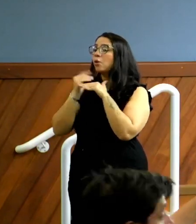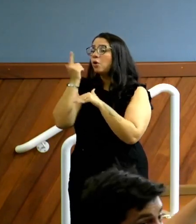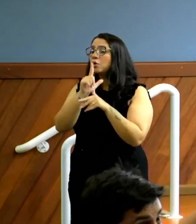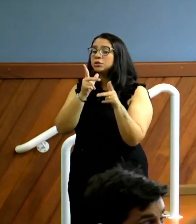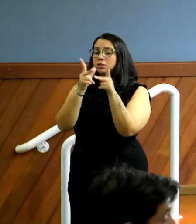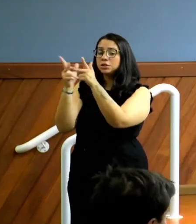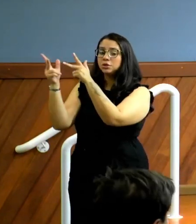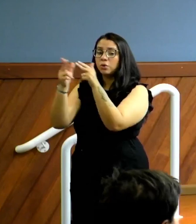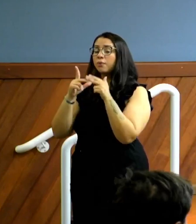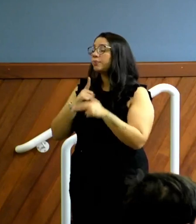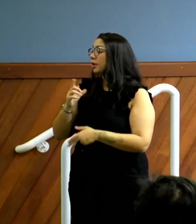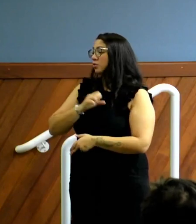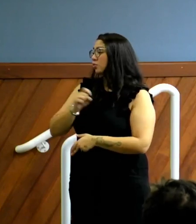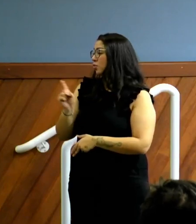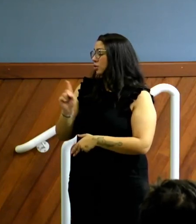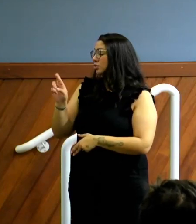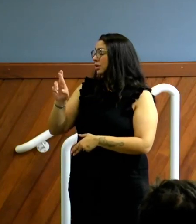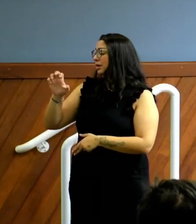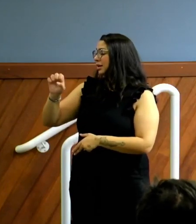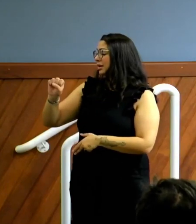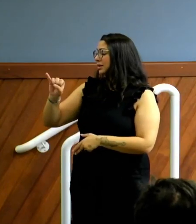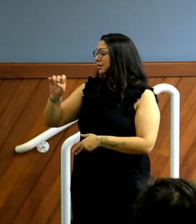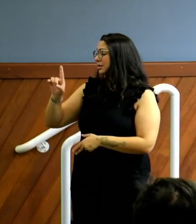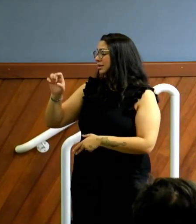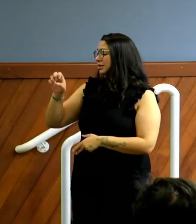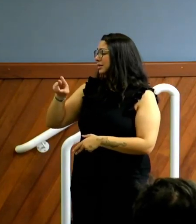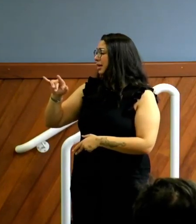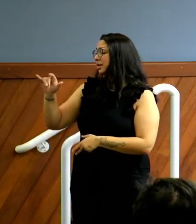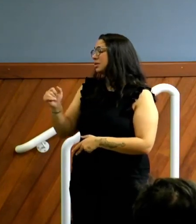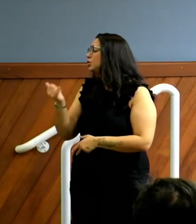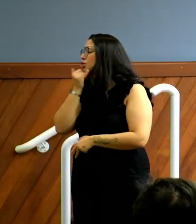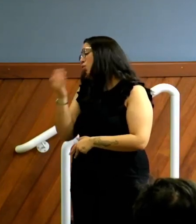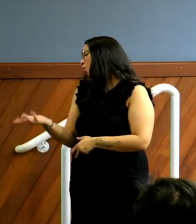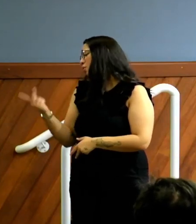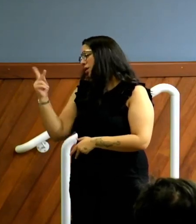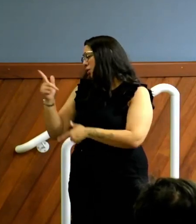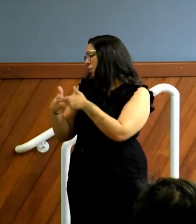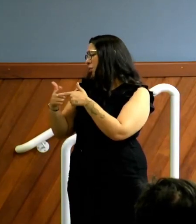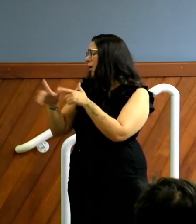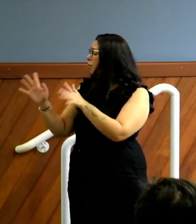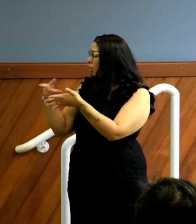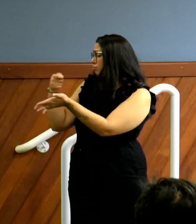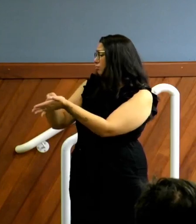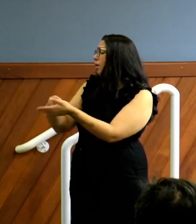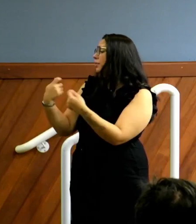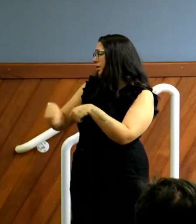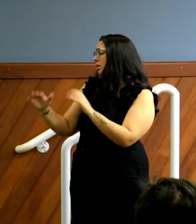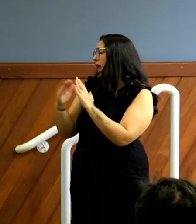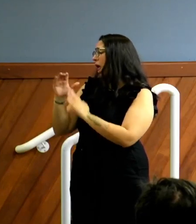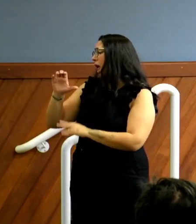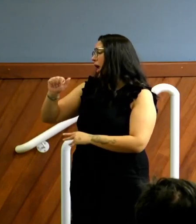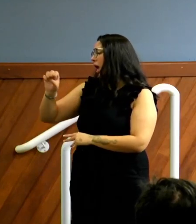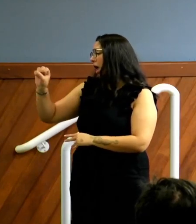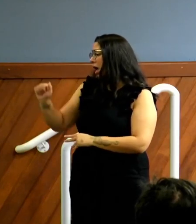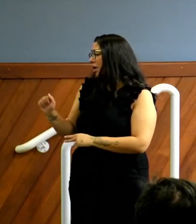língua. Eu não gosto de residência. Meu amigo, o problema é seu. Aqui a gente usa casa. Tem que ser autoritário. Não tem jeito, porque é